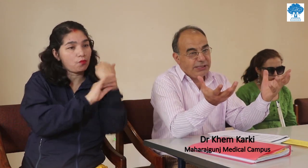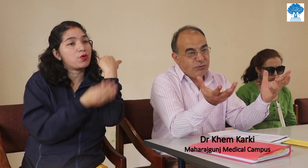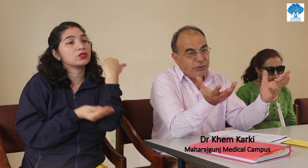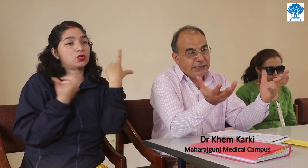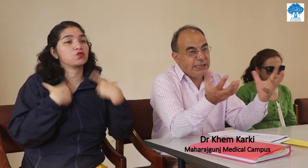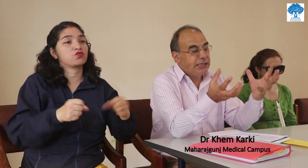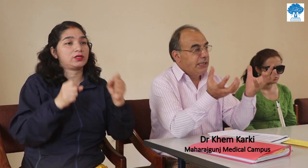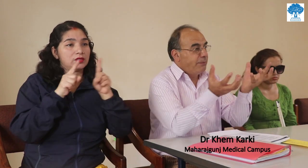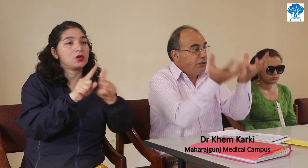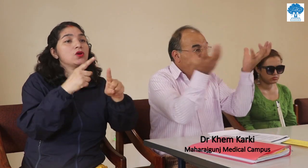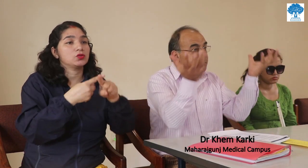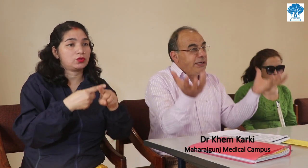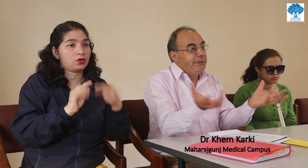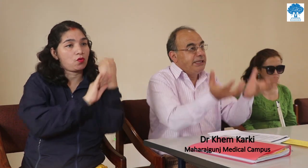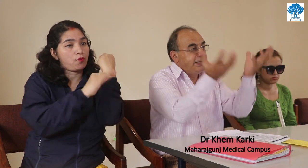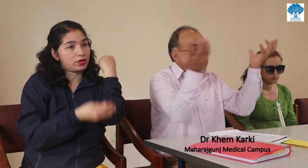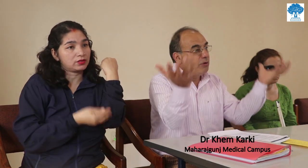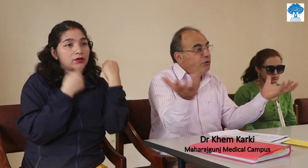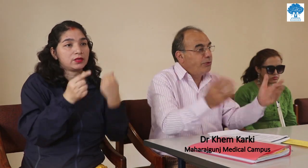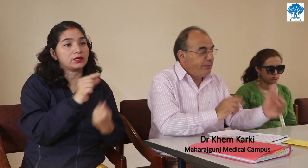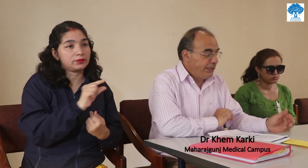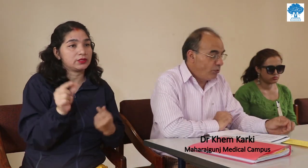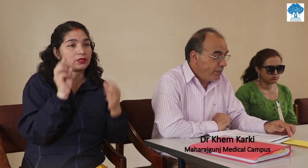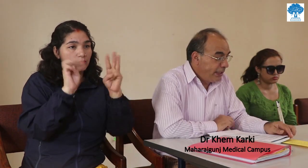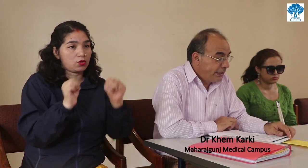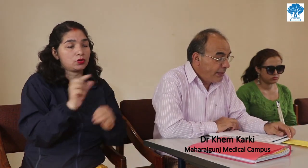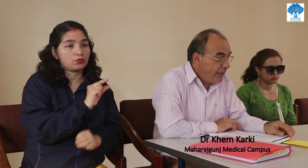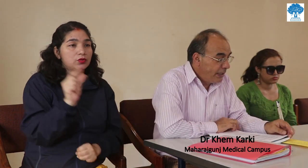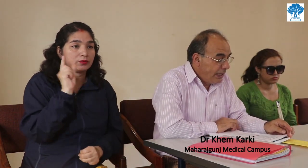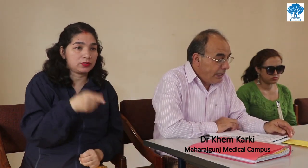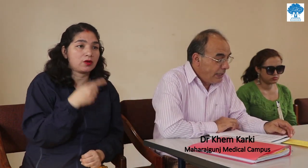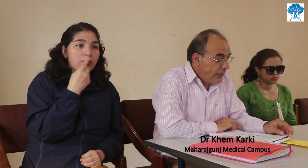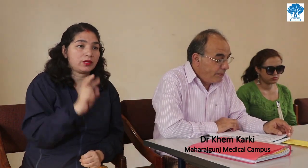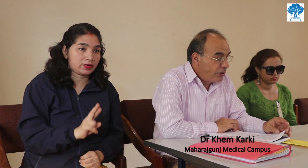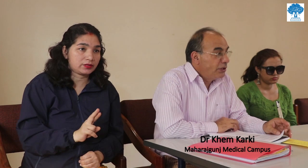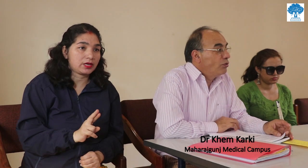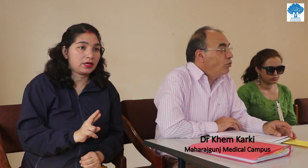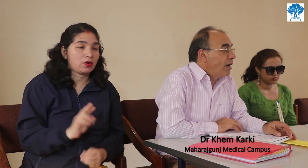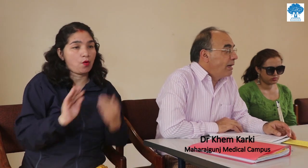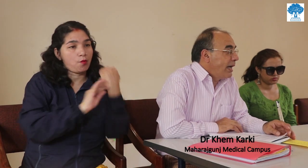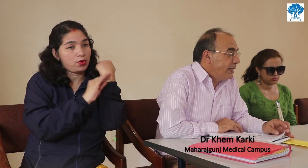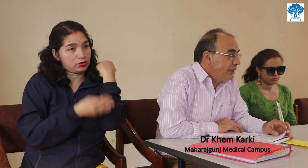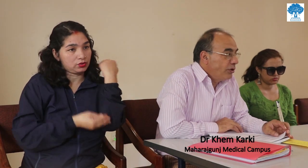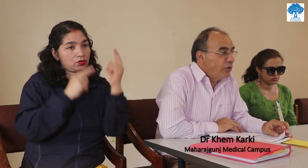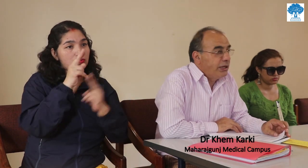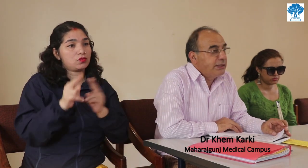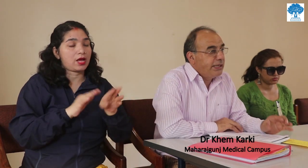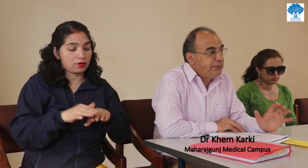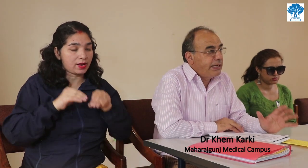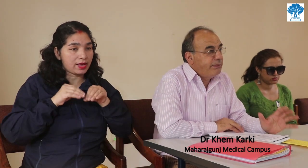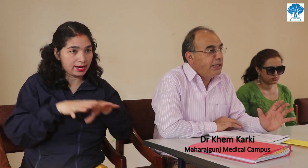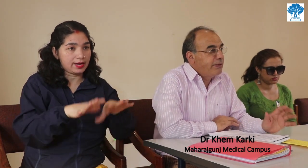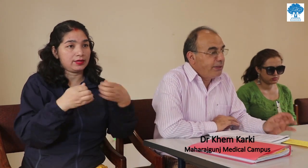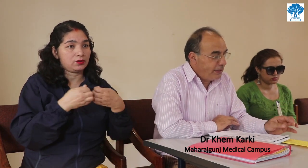जोडिएका विषय हो. त्यसैले प्रजनन भन्ने विषय चाहिँ महत्त्वपूर्ण विषय हो भन्ने हिसाबले प्रजननको कुराहरूलाई हाइलाइट गरियो. एट द